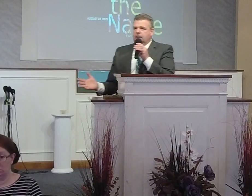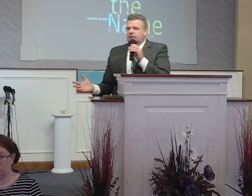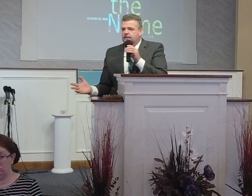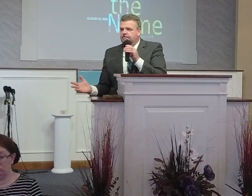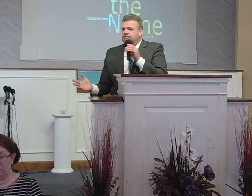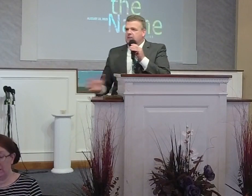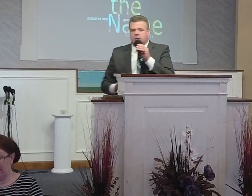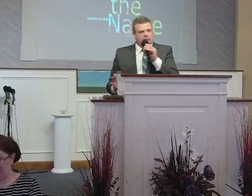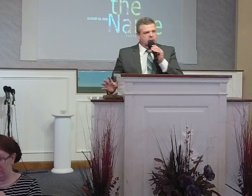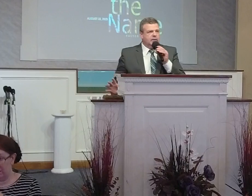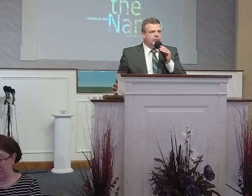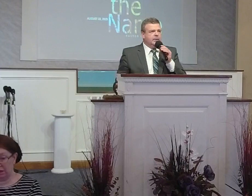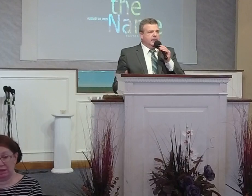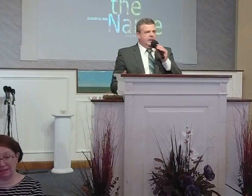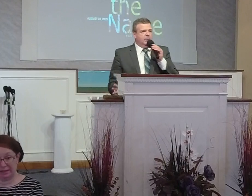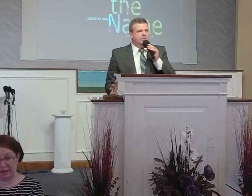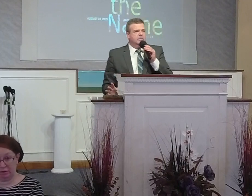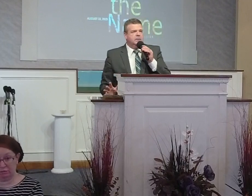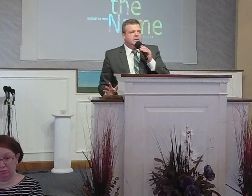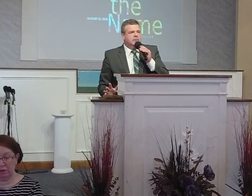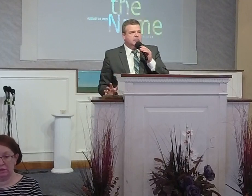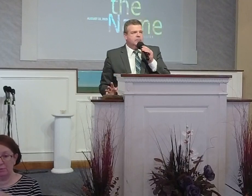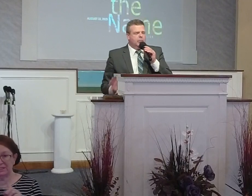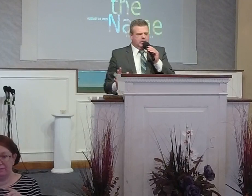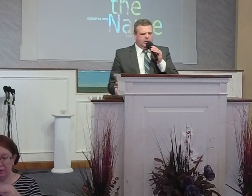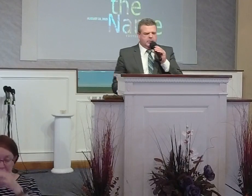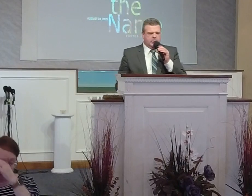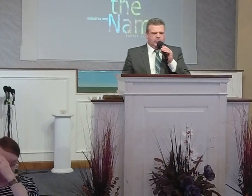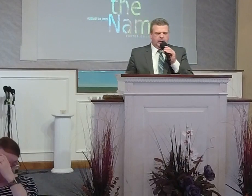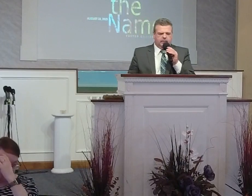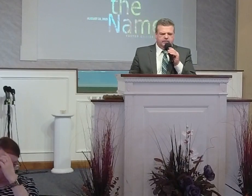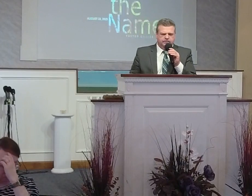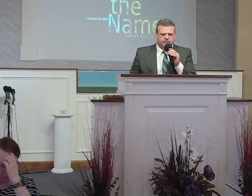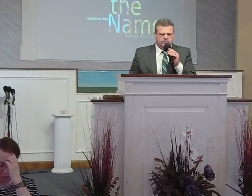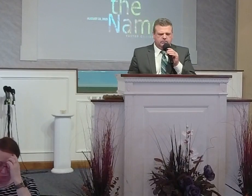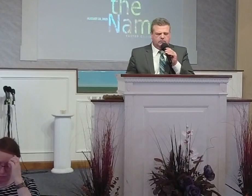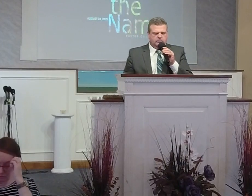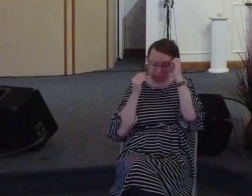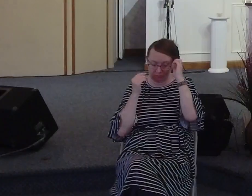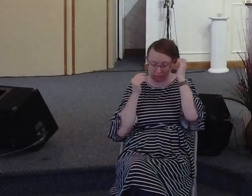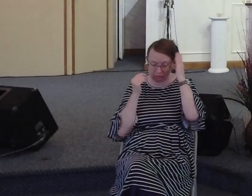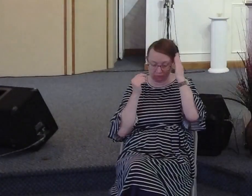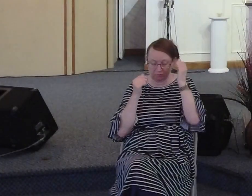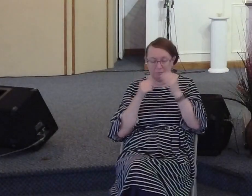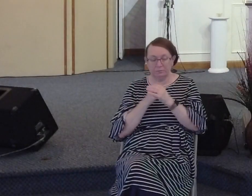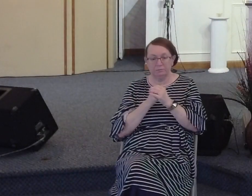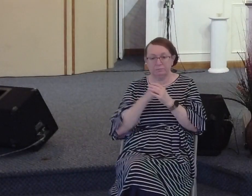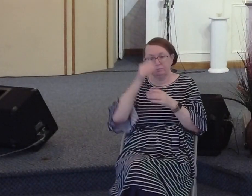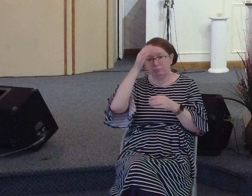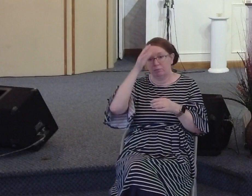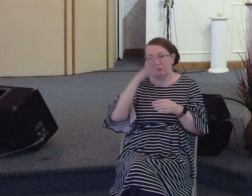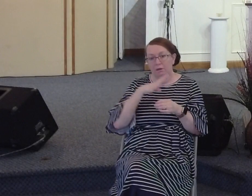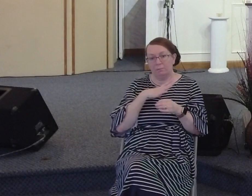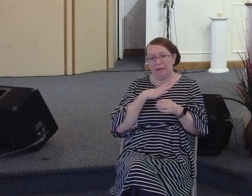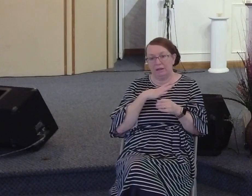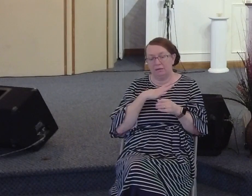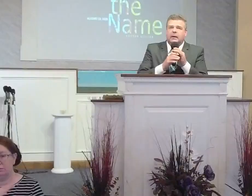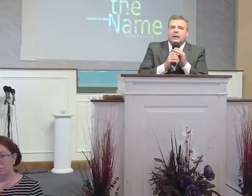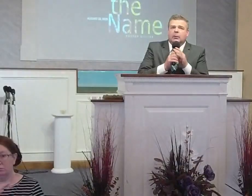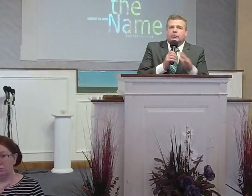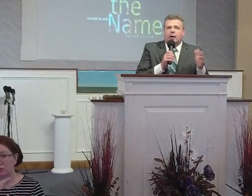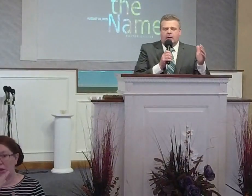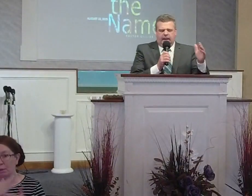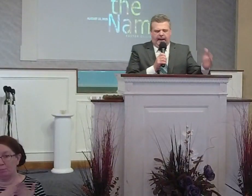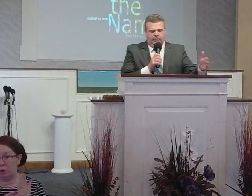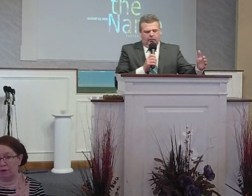allí. ¿Aún están conmigo? Es un poco diferente, yo lo sé, pero nosotros vamos a ir a un lugar. La humanidad,